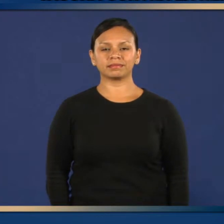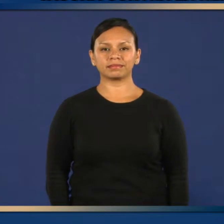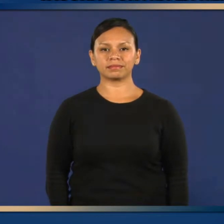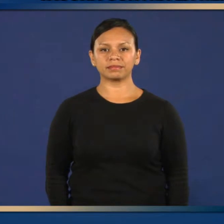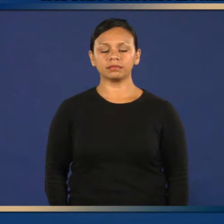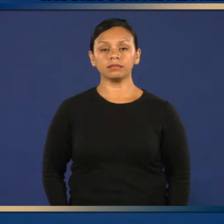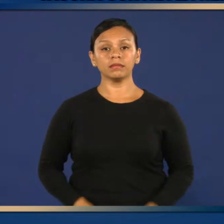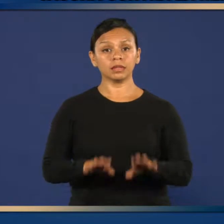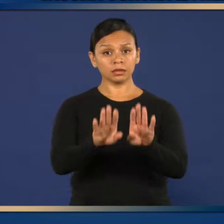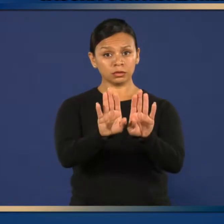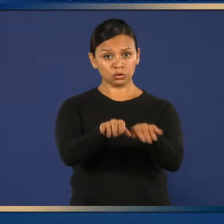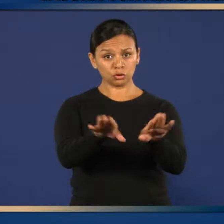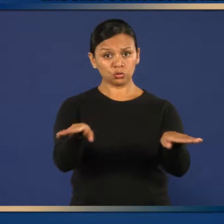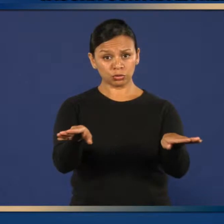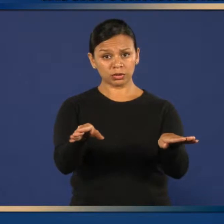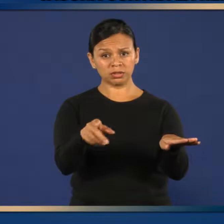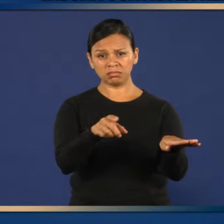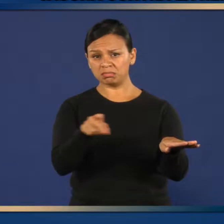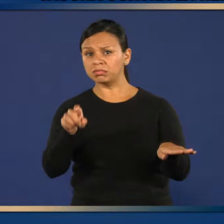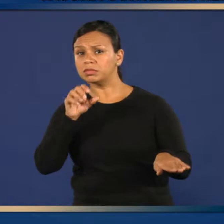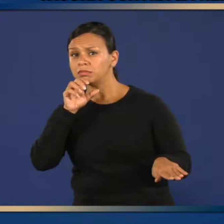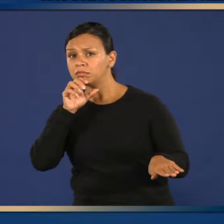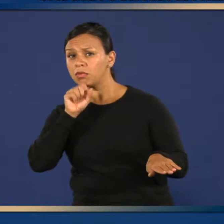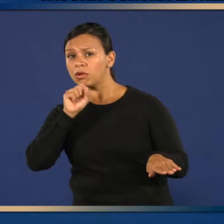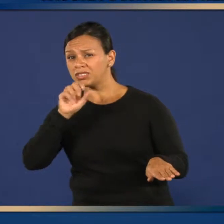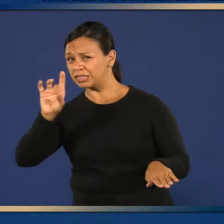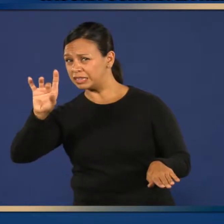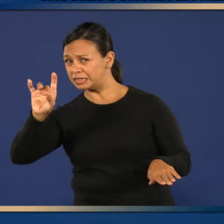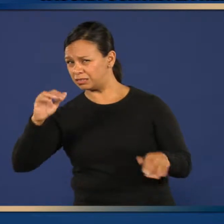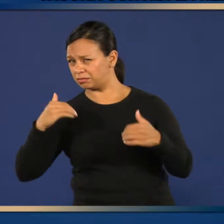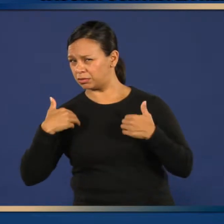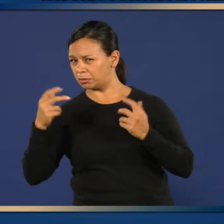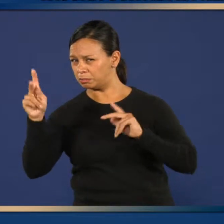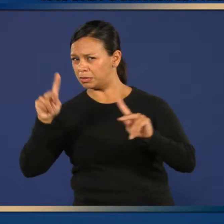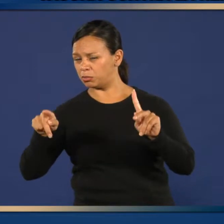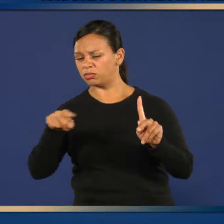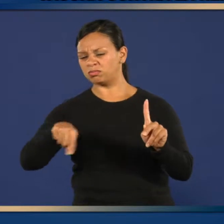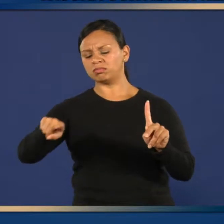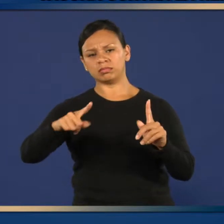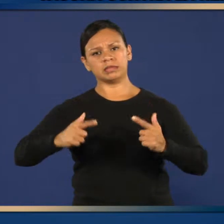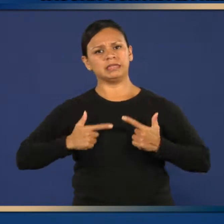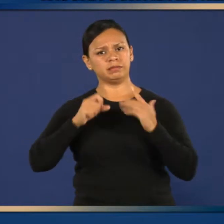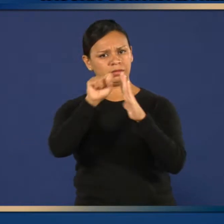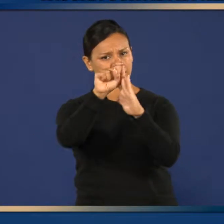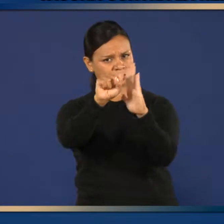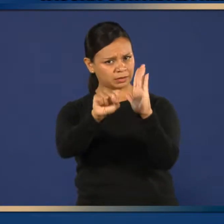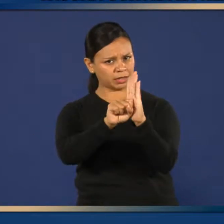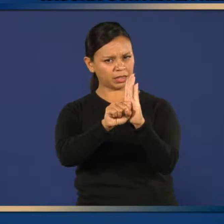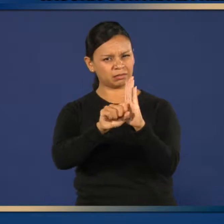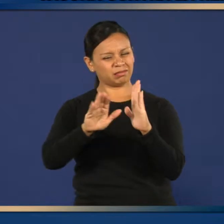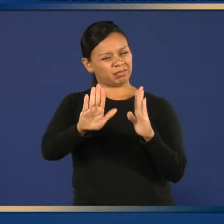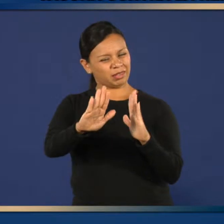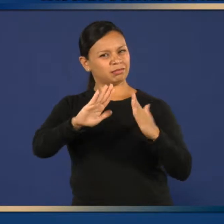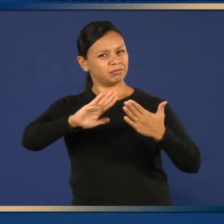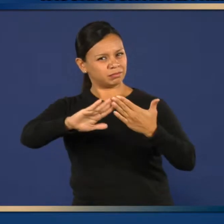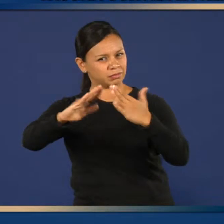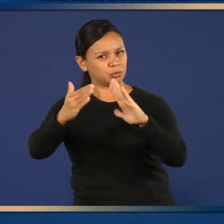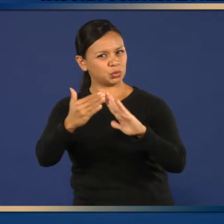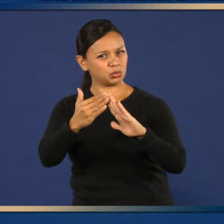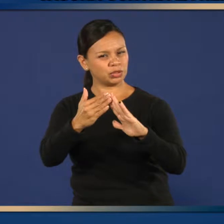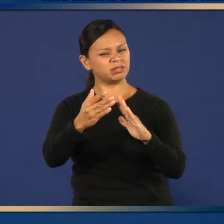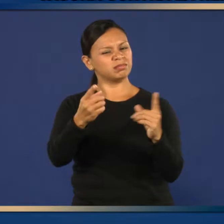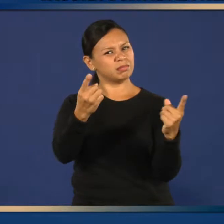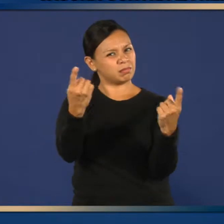los niños y los adolescentes hasta de 18 años de edad que vivan en estados o